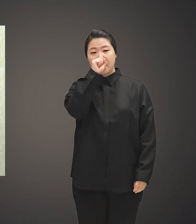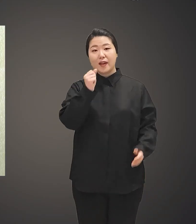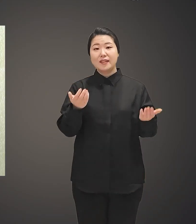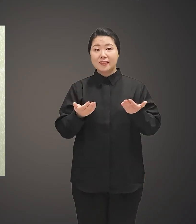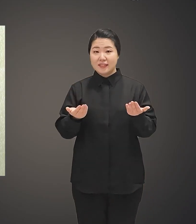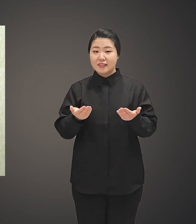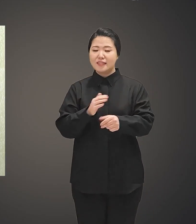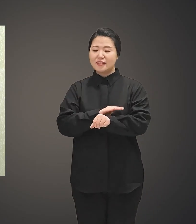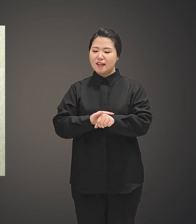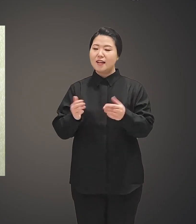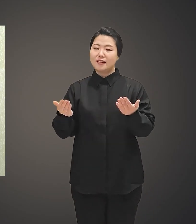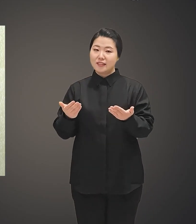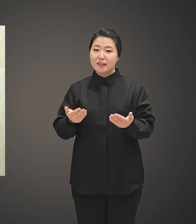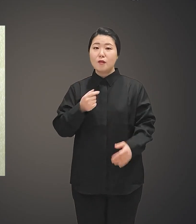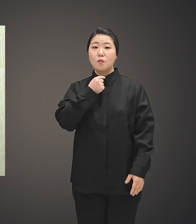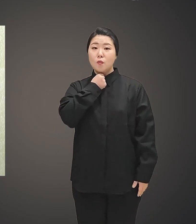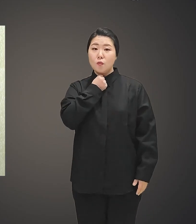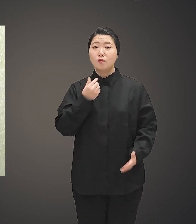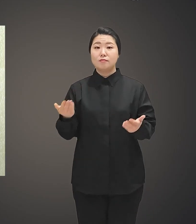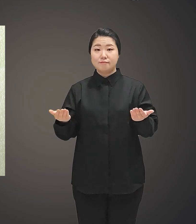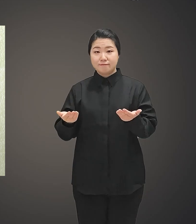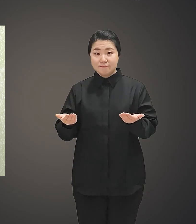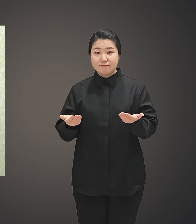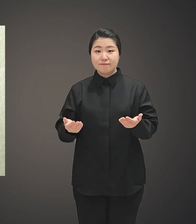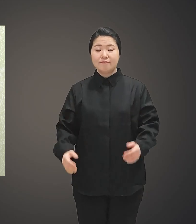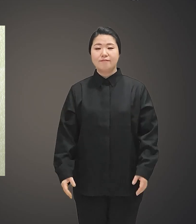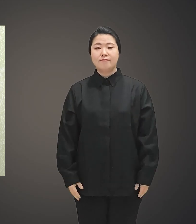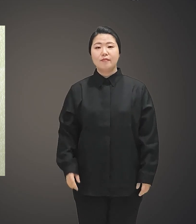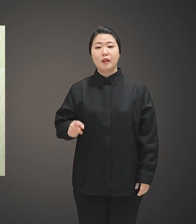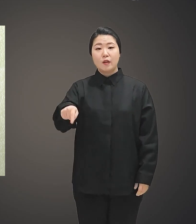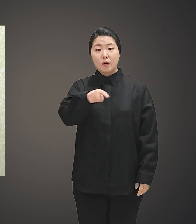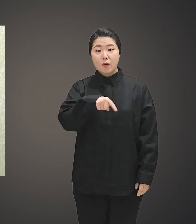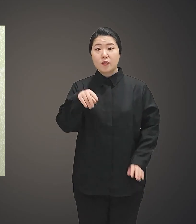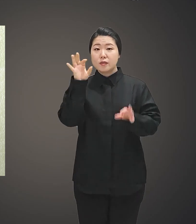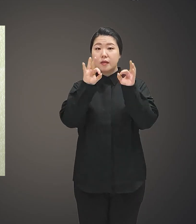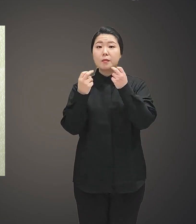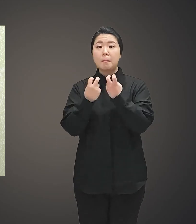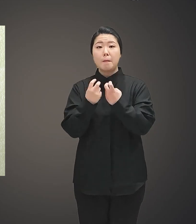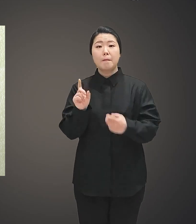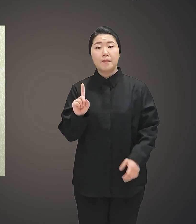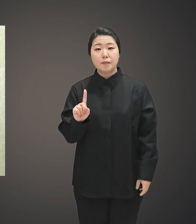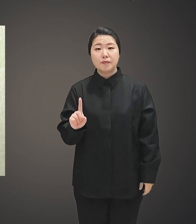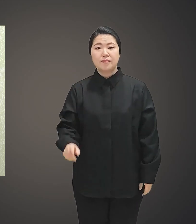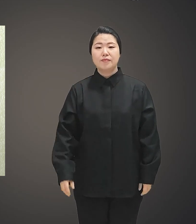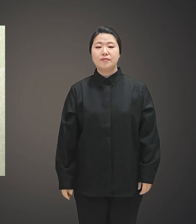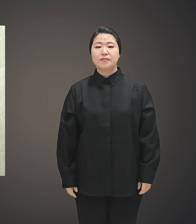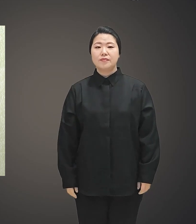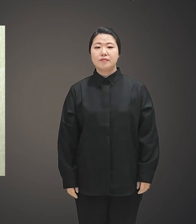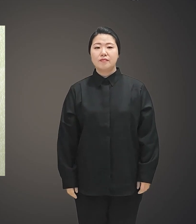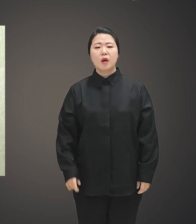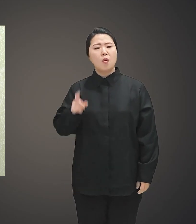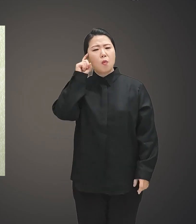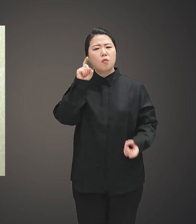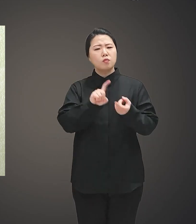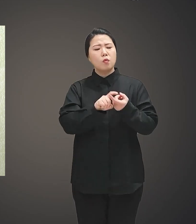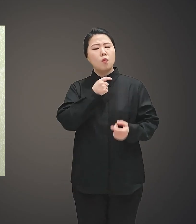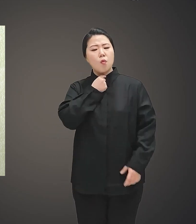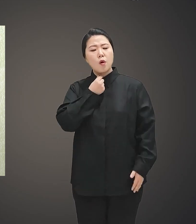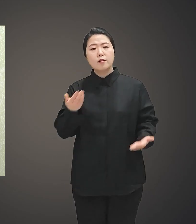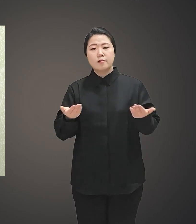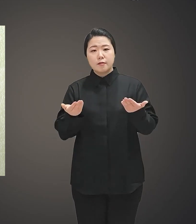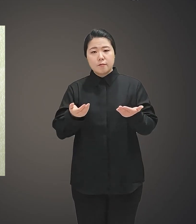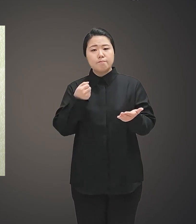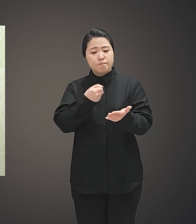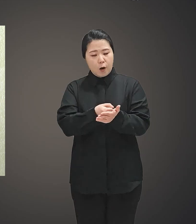좋아하는 일, 잘하는 일, 해보고 싶은 일. 어떻게 찾아야 할까요? 관심이 가는 직업을